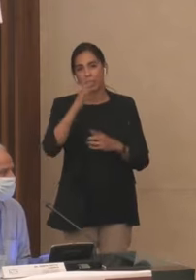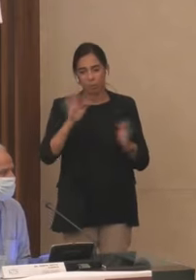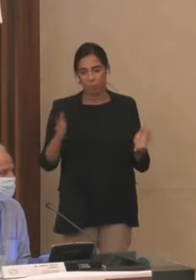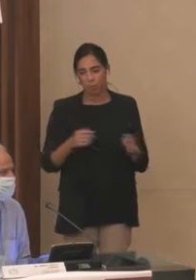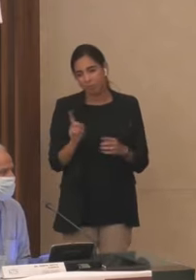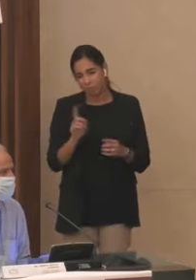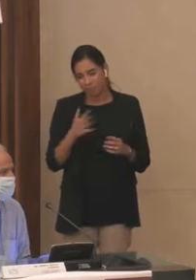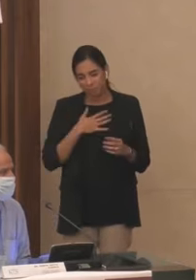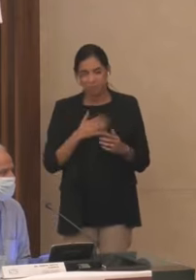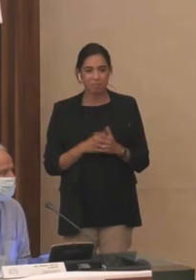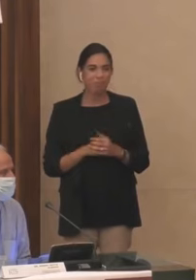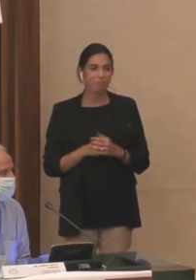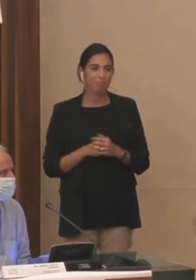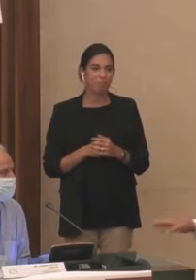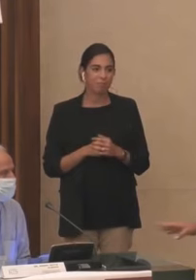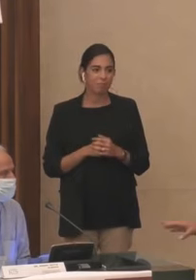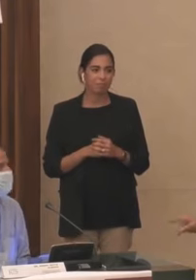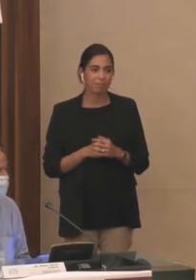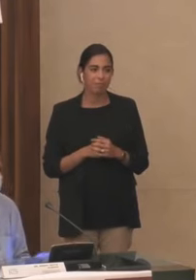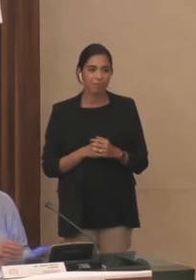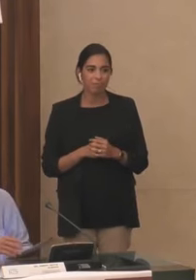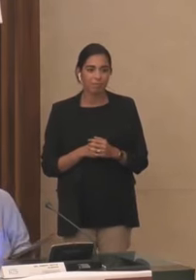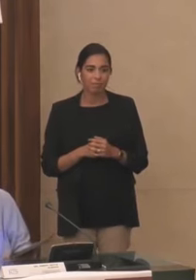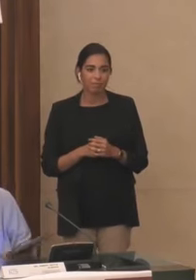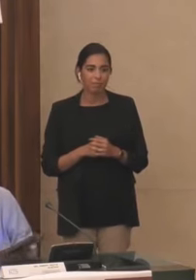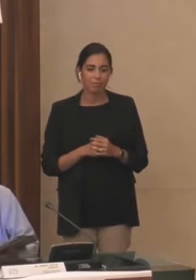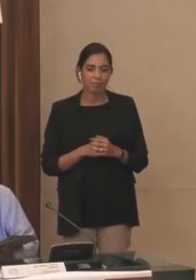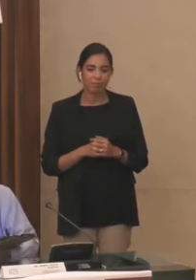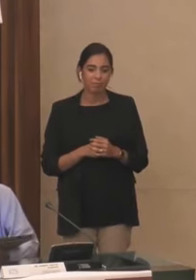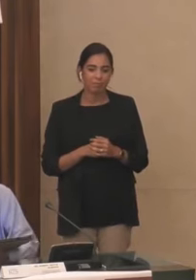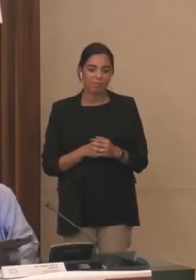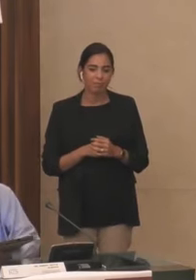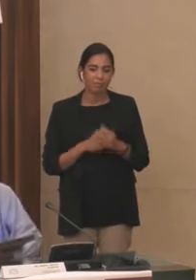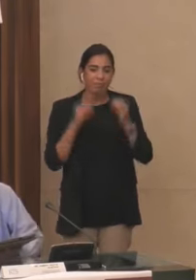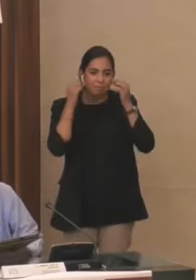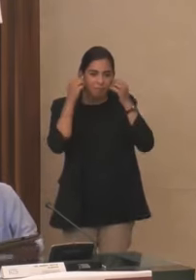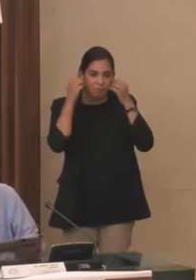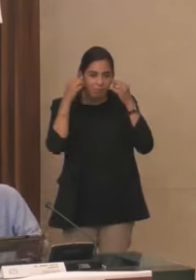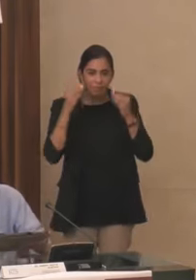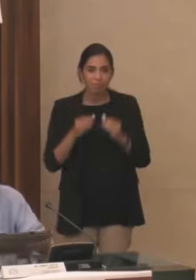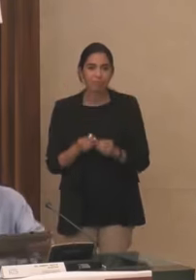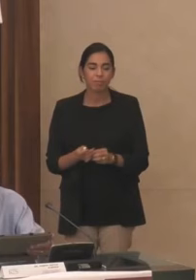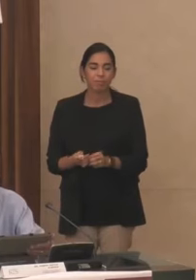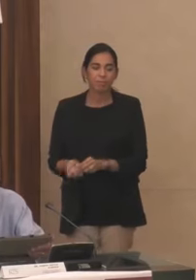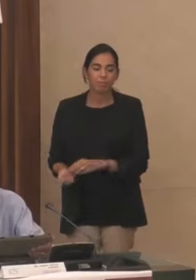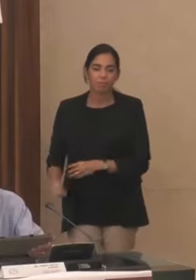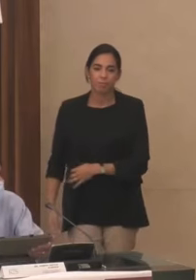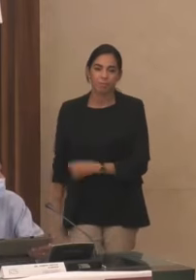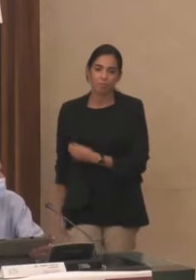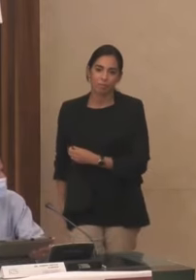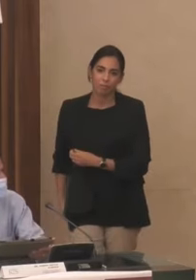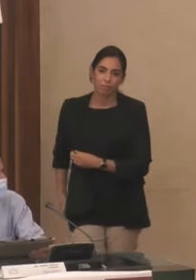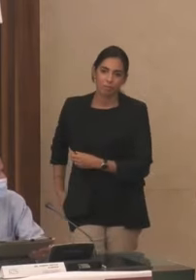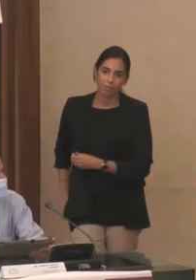It's not true, but... No, I'll explain later. Okay, thank you. Sì, George Farid in realtà gli ho appena chiesto se lui